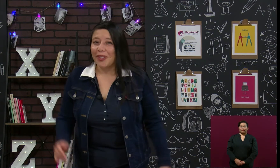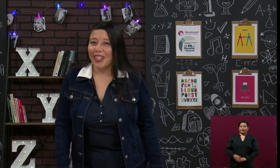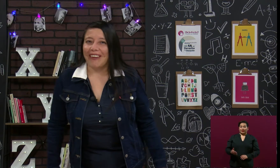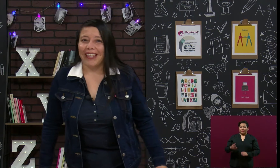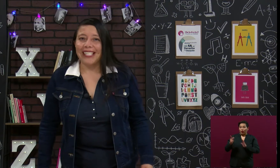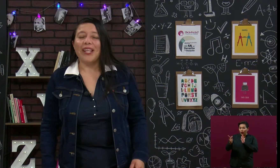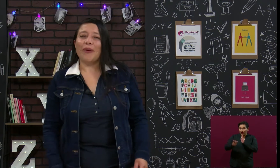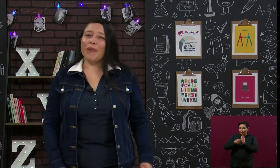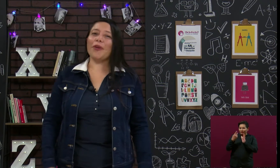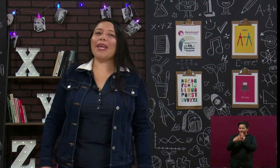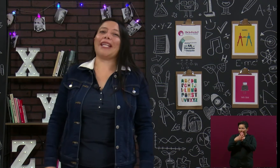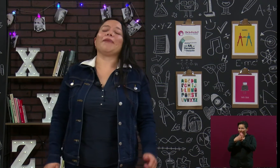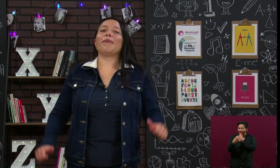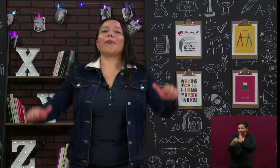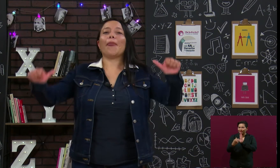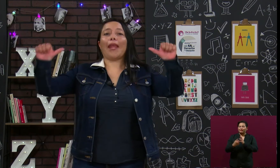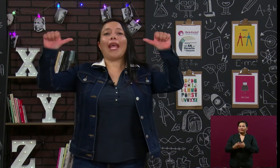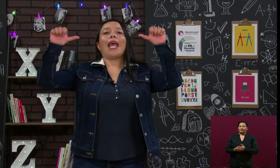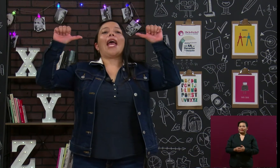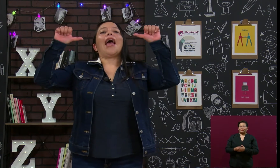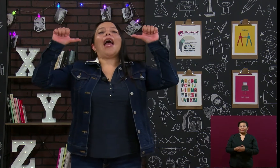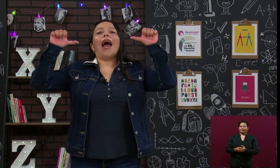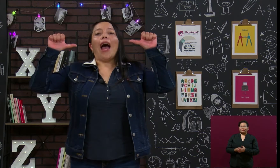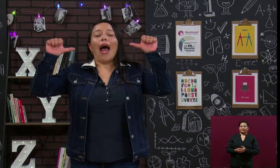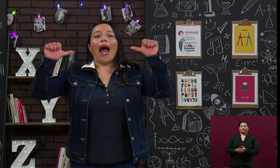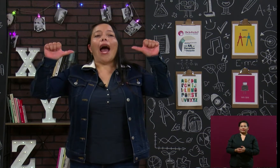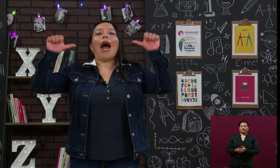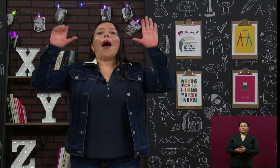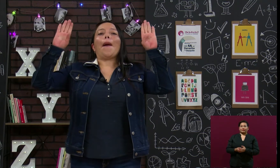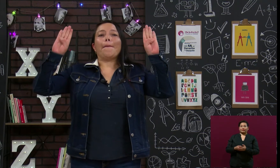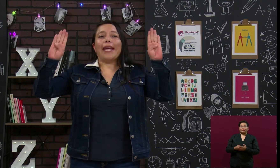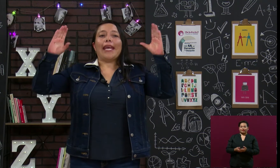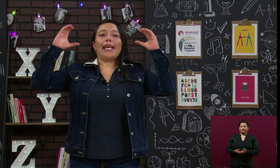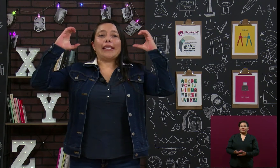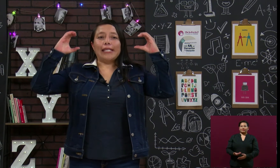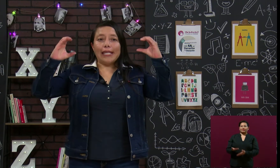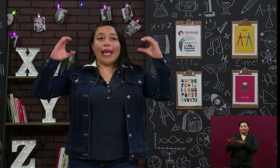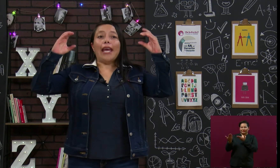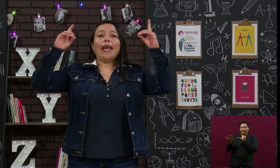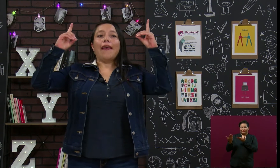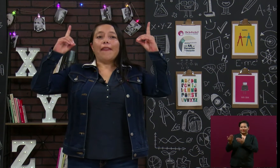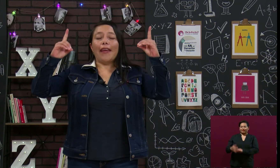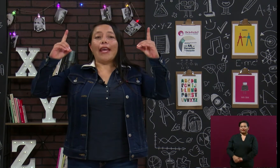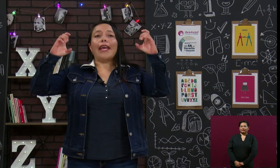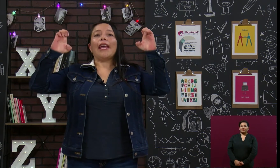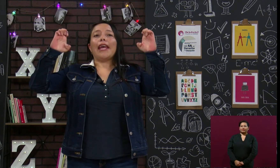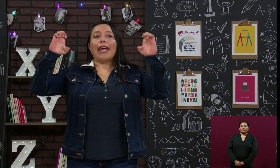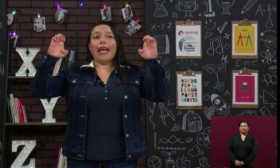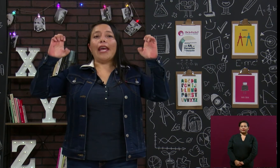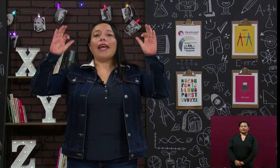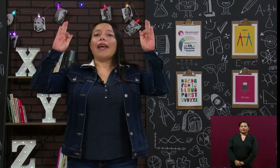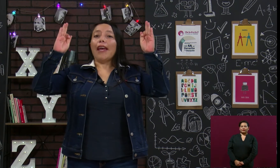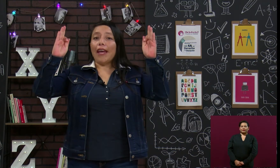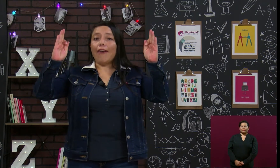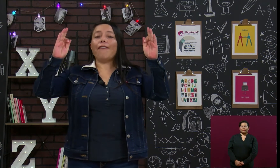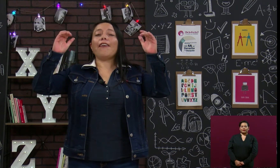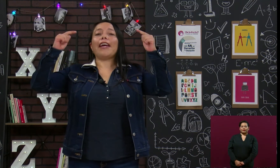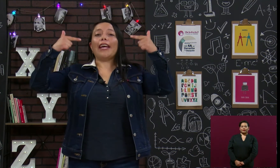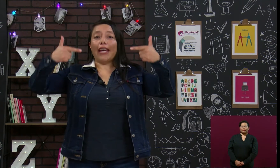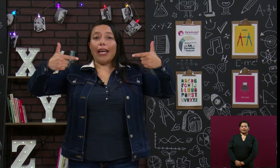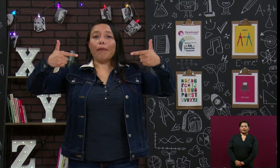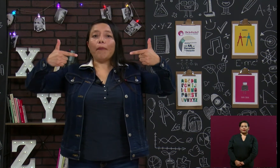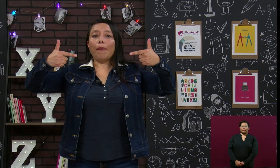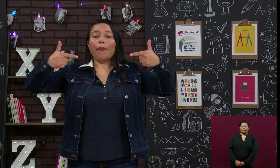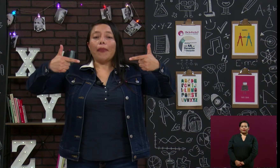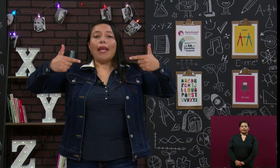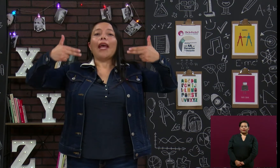¿Lo hacemos otra vez? Muy bien. A, B, C, D, E, F,